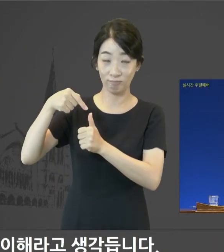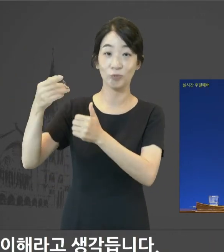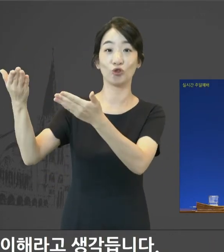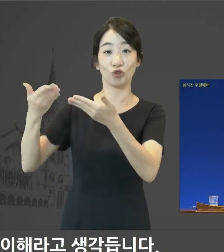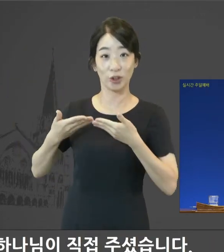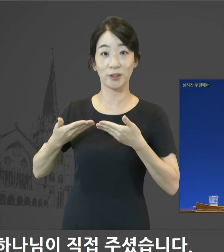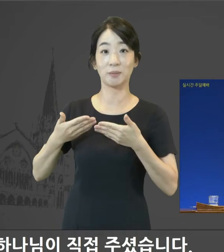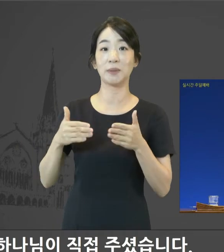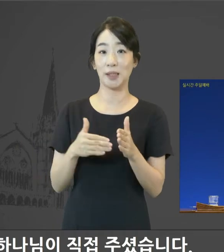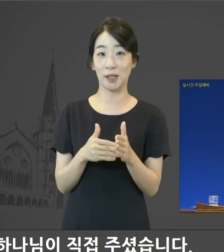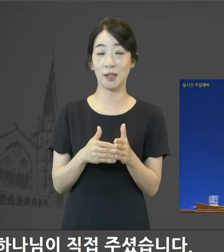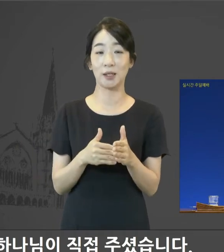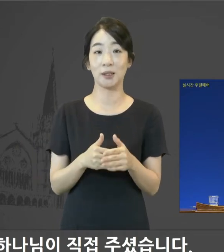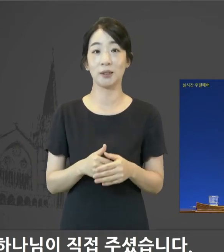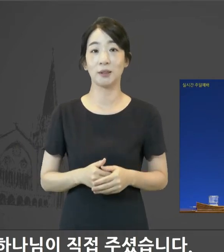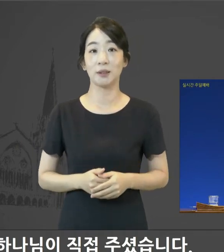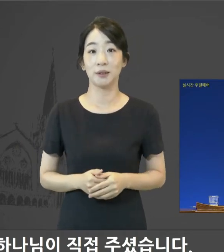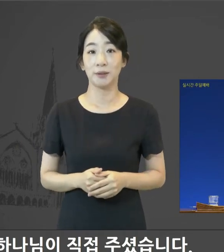주셨습니다.